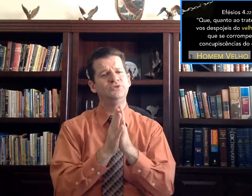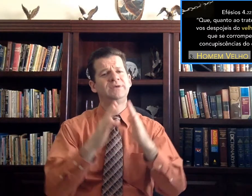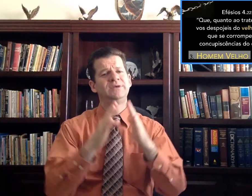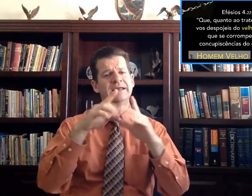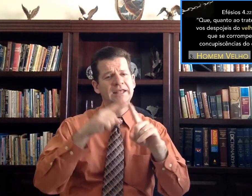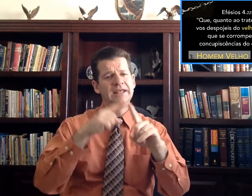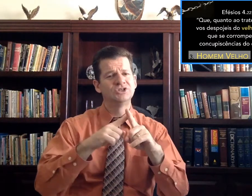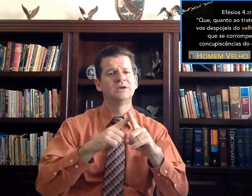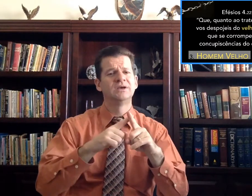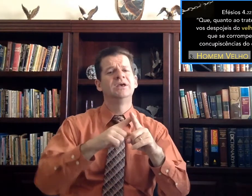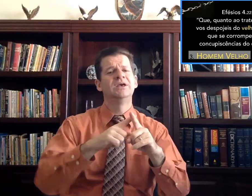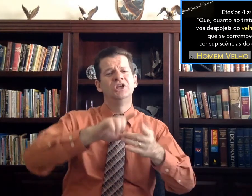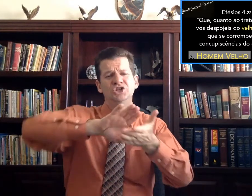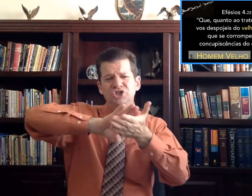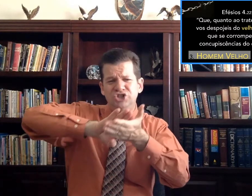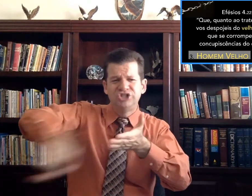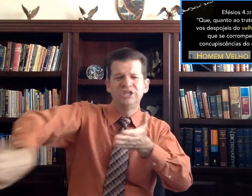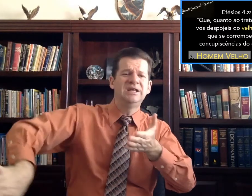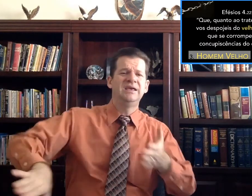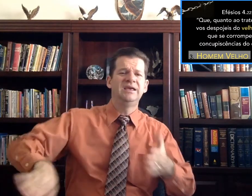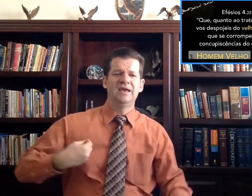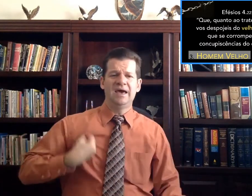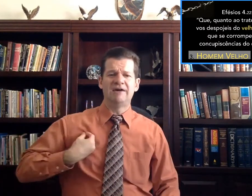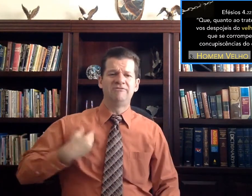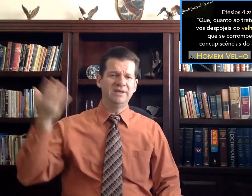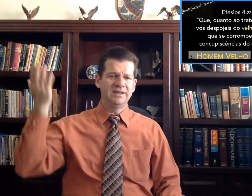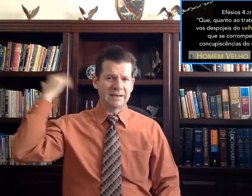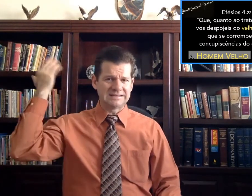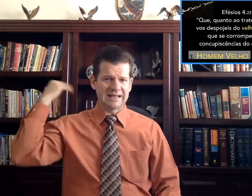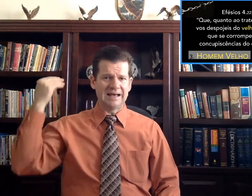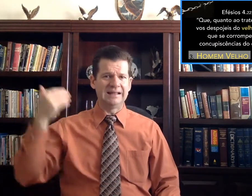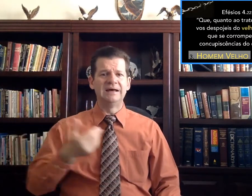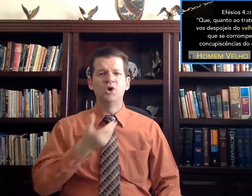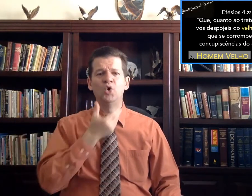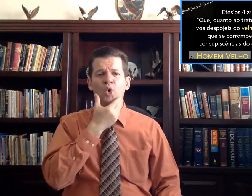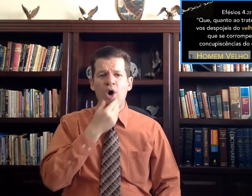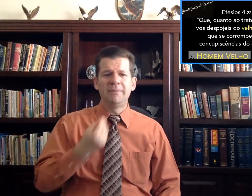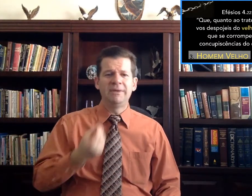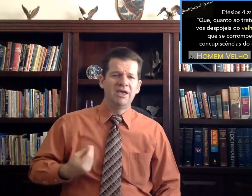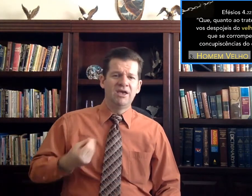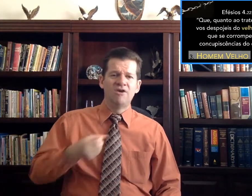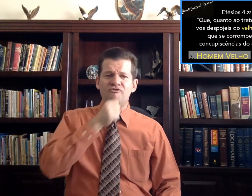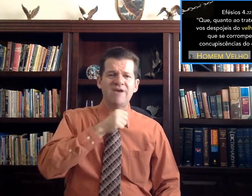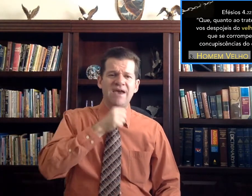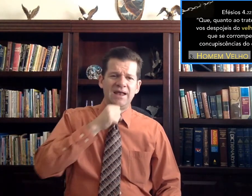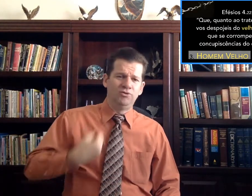que a igreja tire a vida passada, o homem velho.